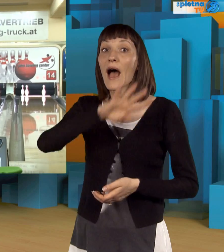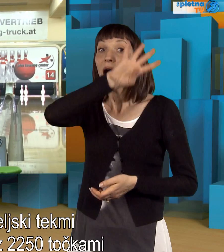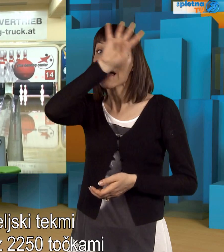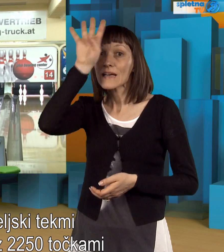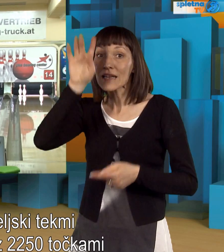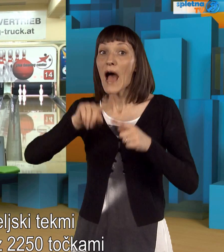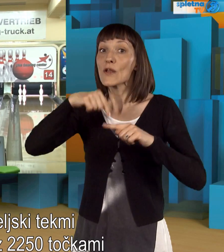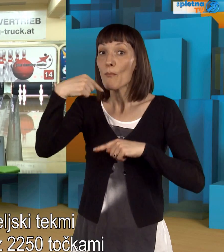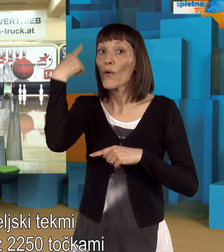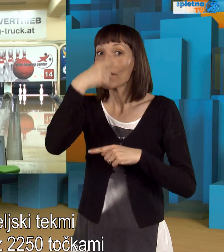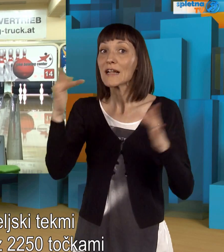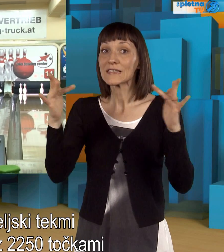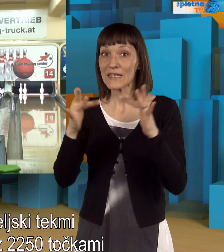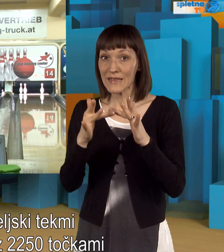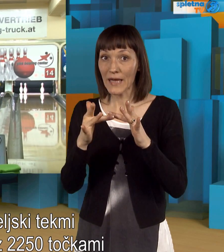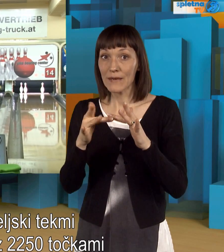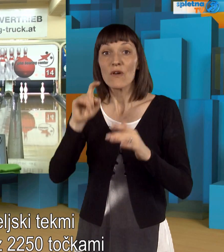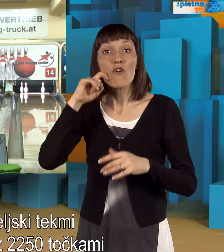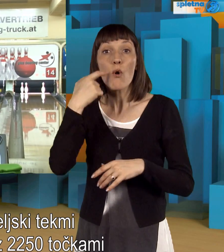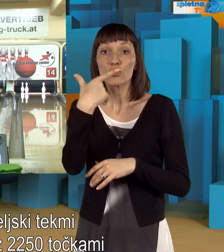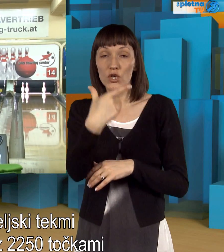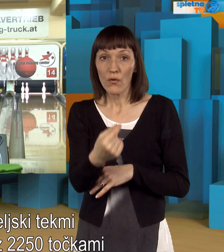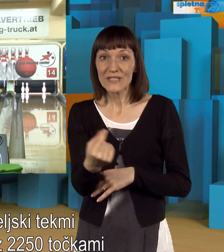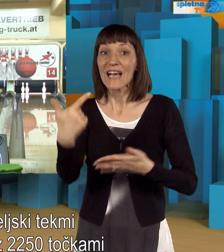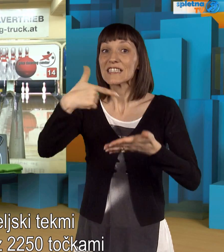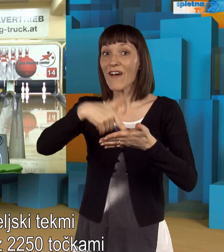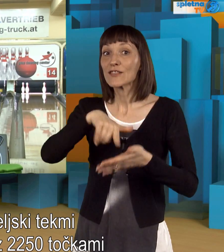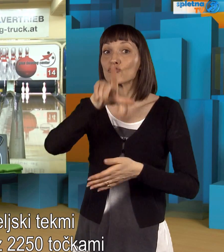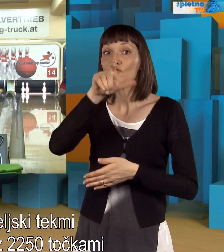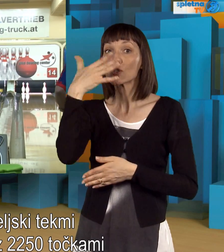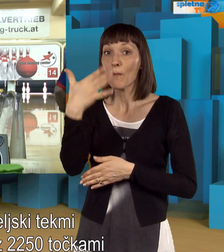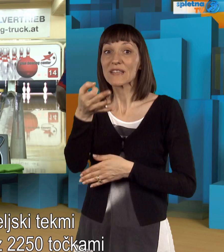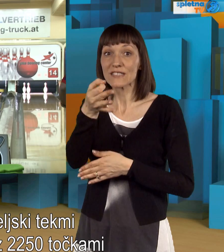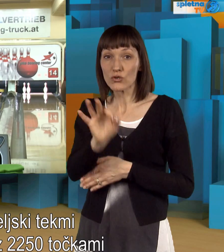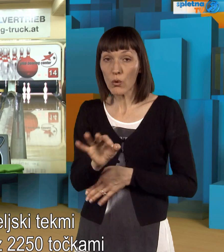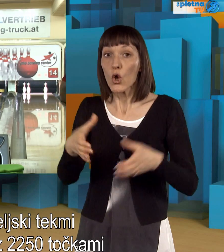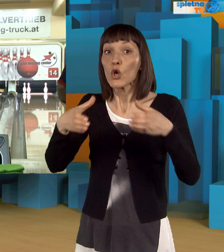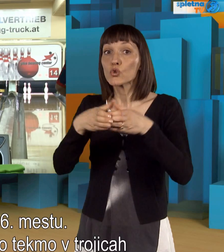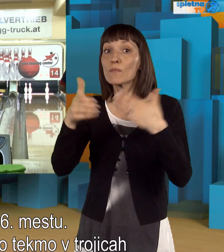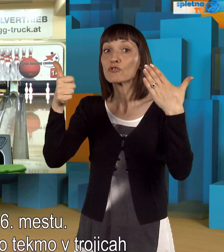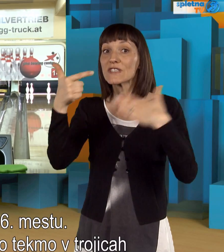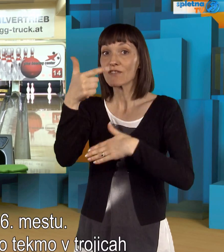Kralj je po nedeljski tekmi v moških dvojicah z 2250 točkami na skupnem 26.